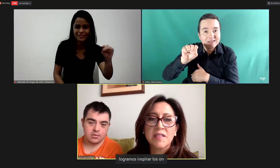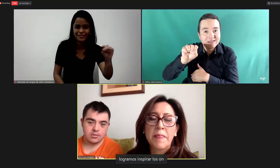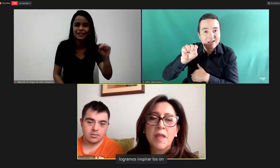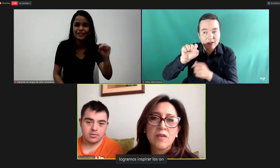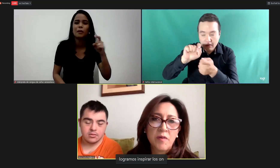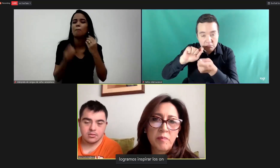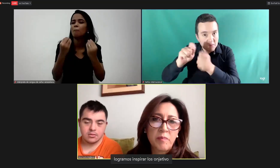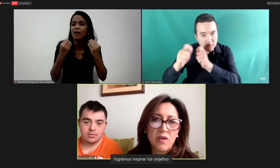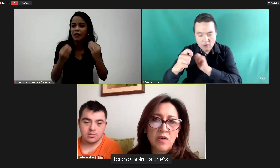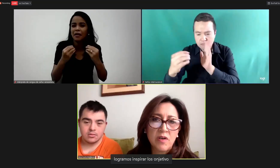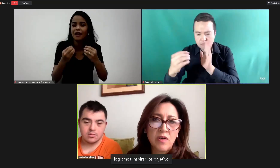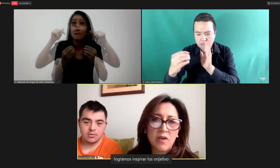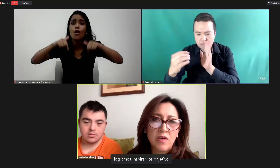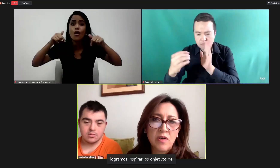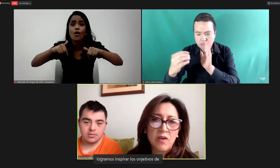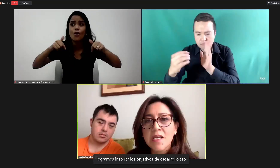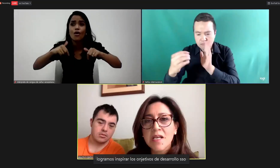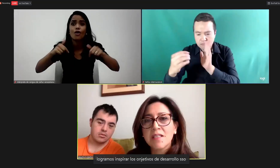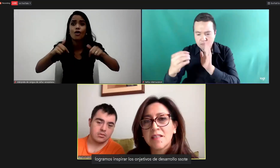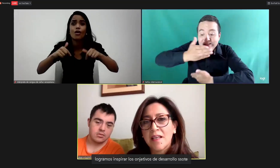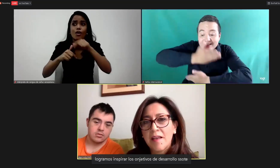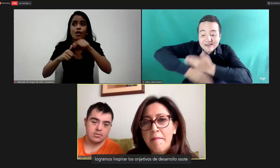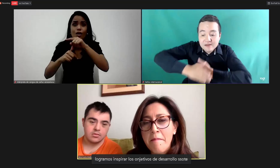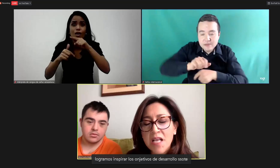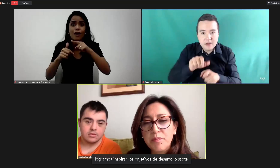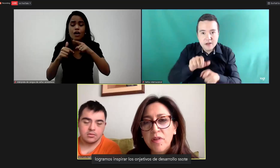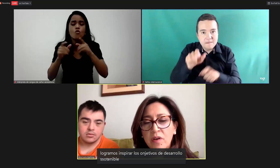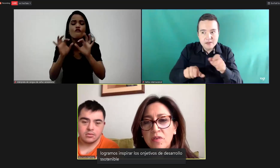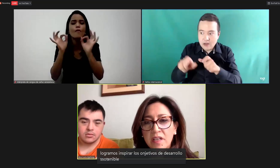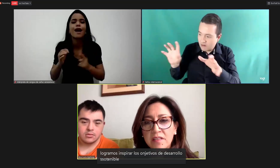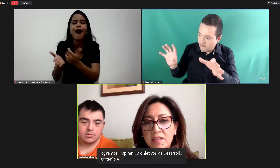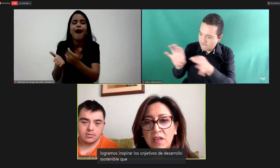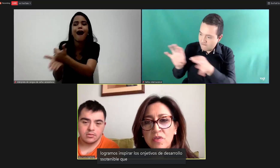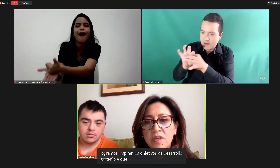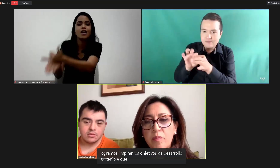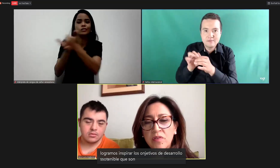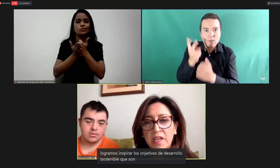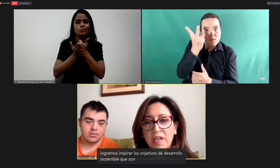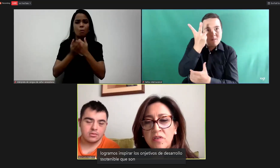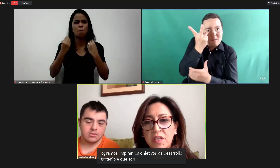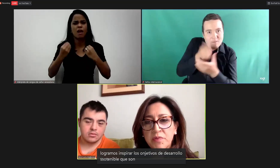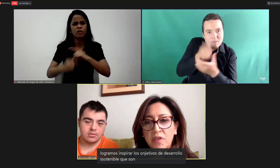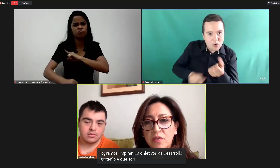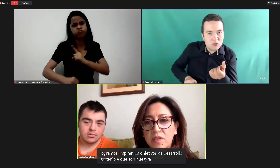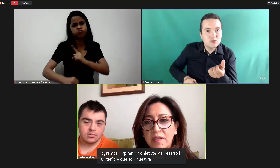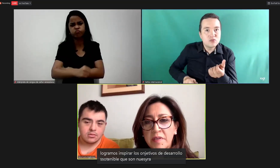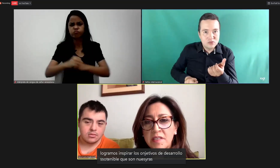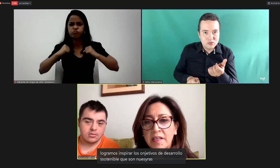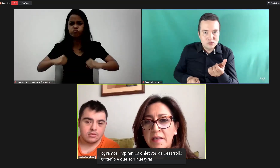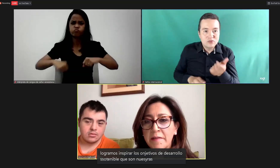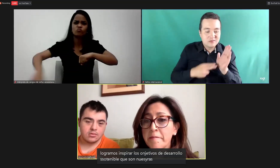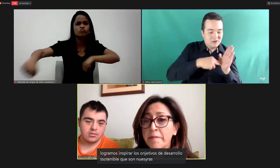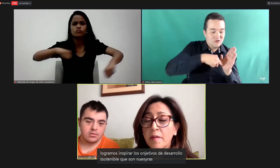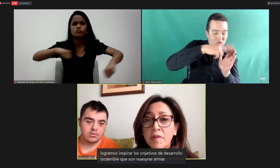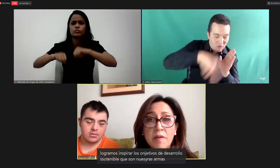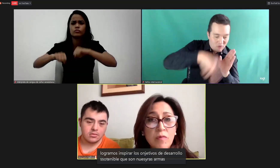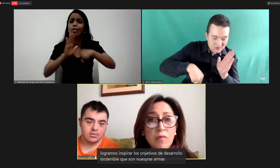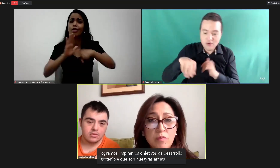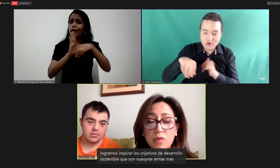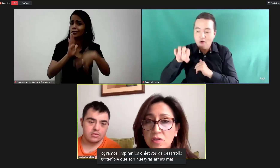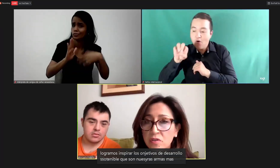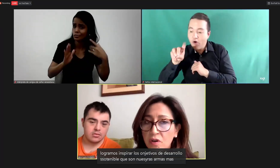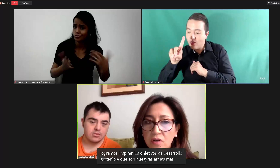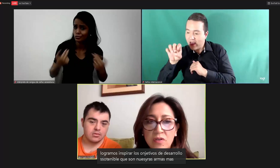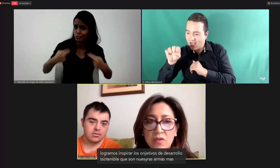explícitas sobre personas con más poderosas de lucha por los derechos de las personas con discapacidad.